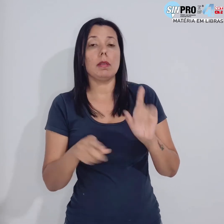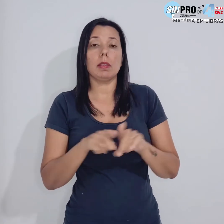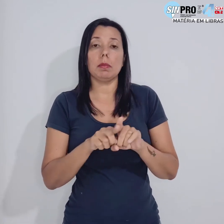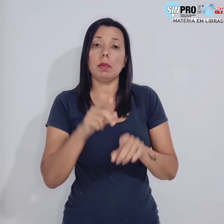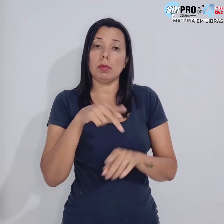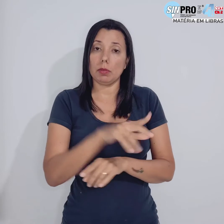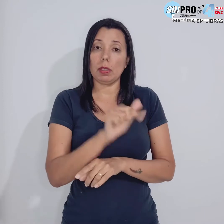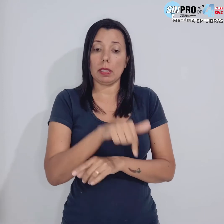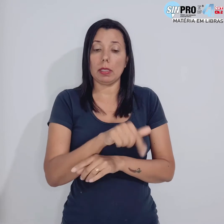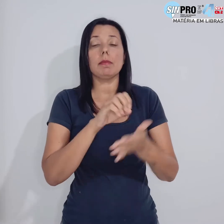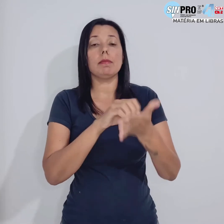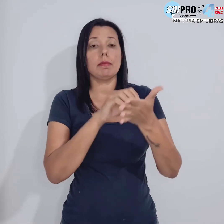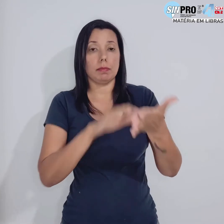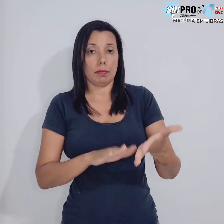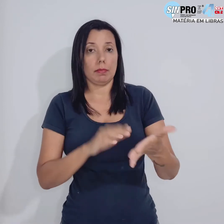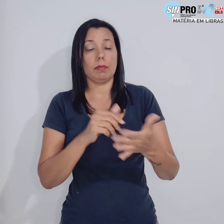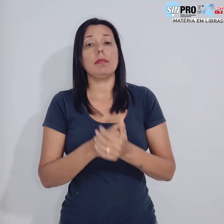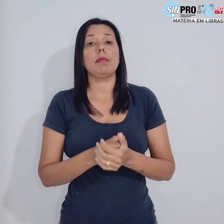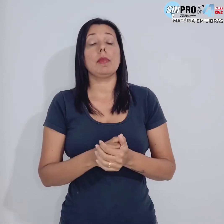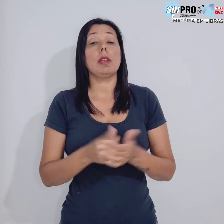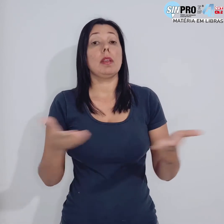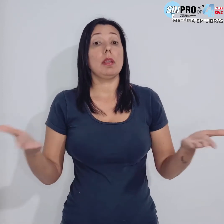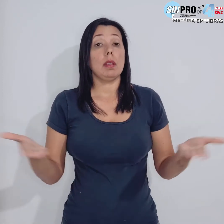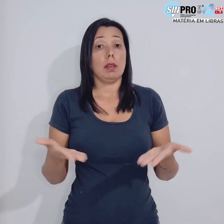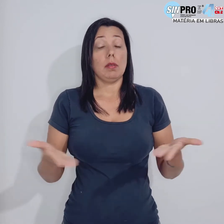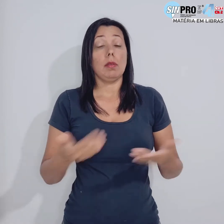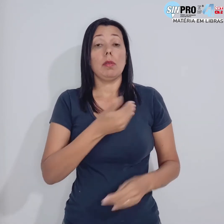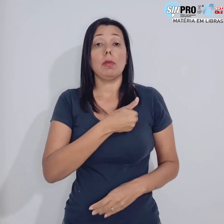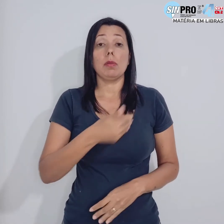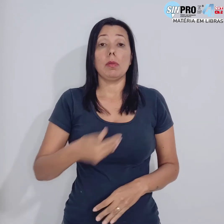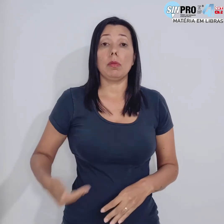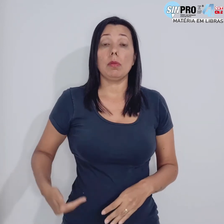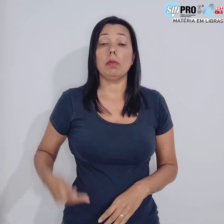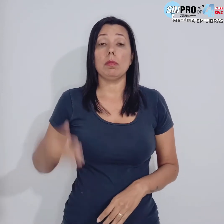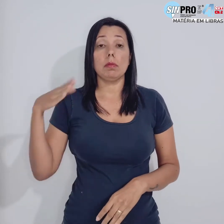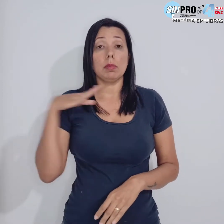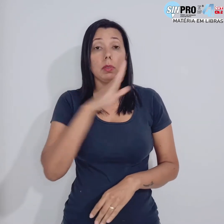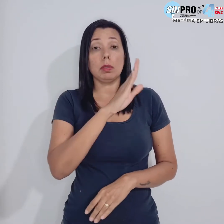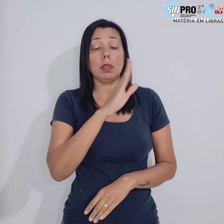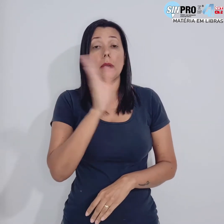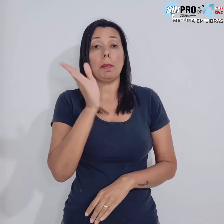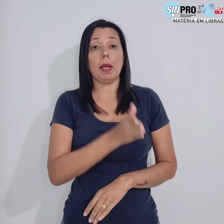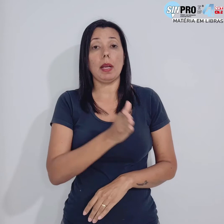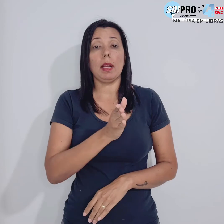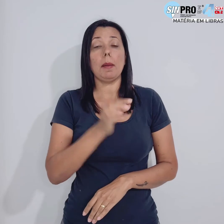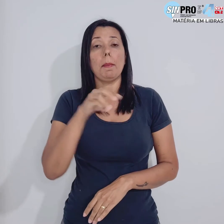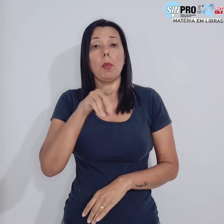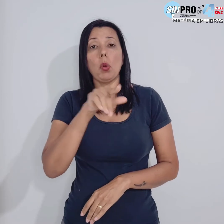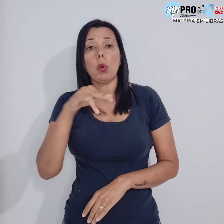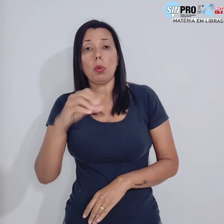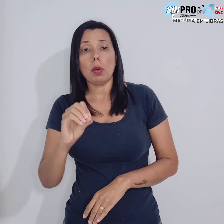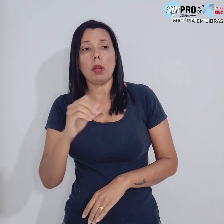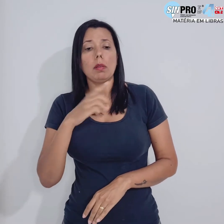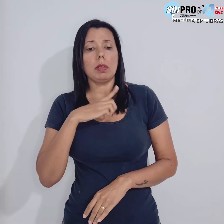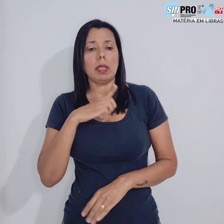a mineração e a geração de energia elétrica em terras indígenas. Apesar de prever vetos